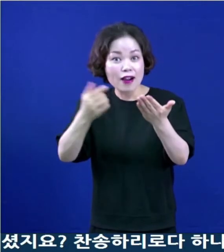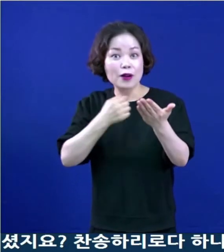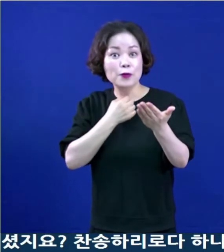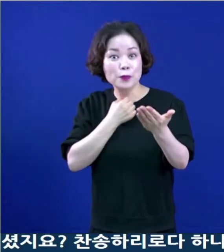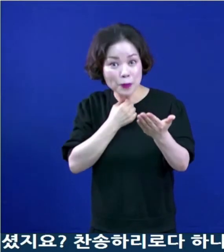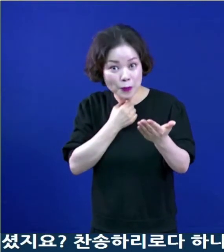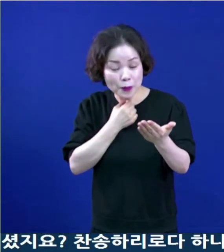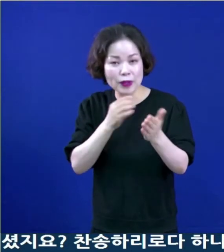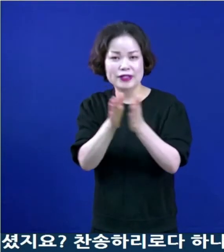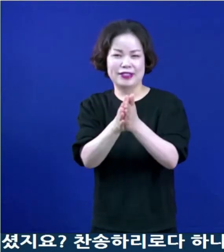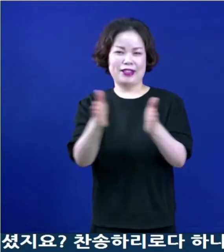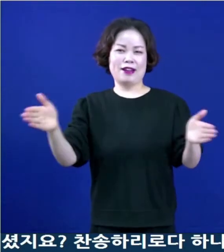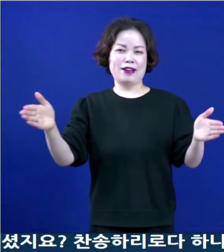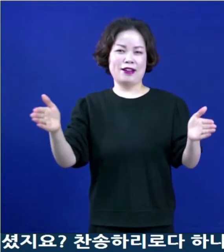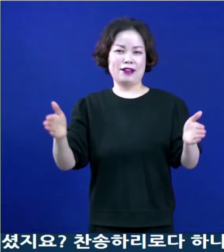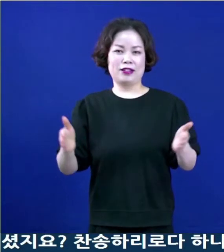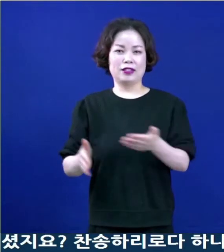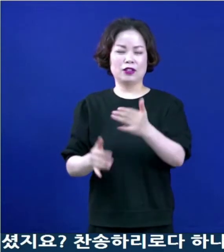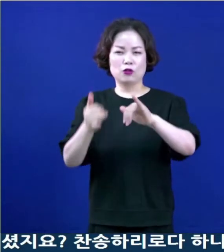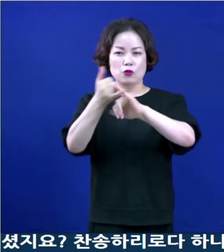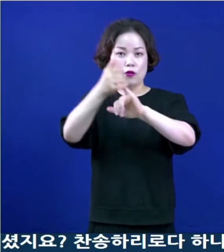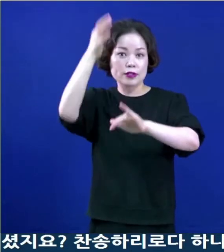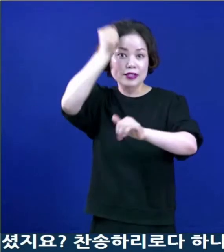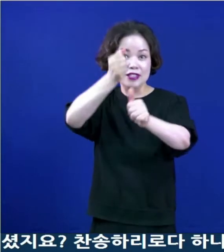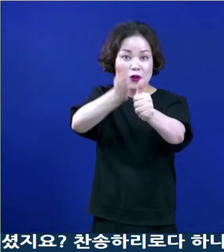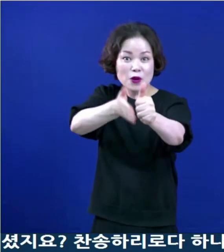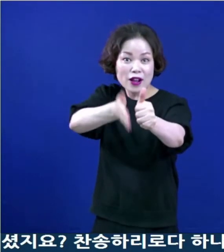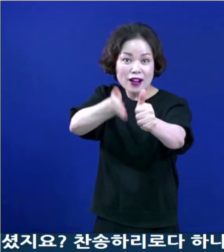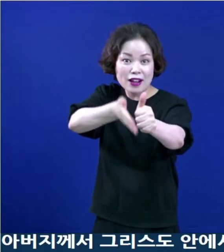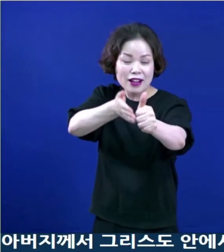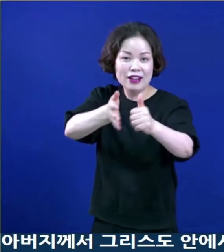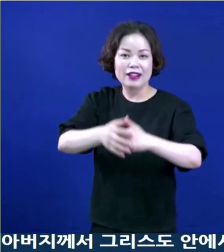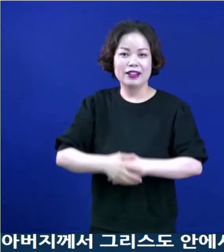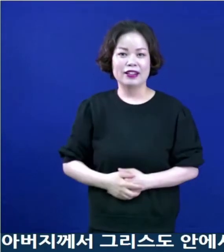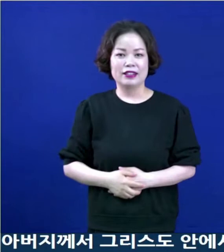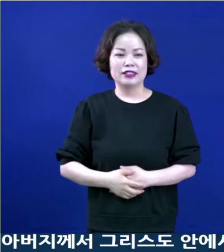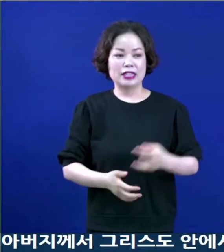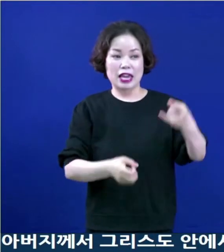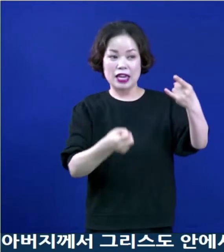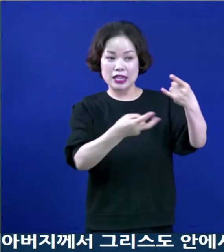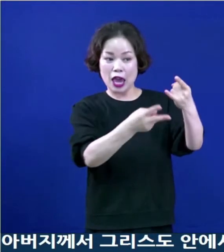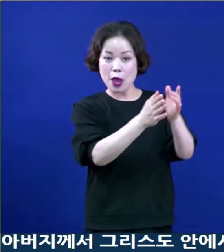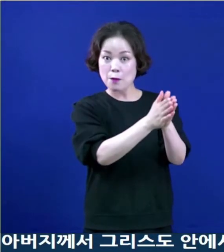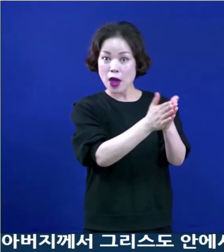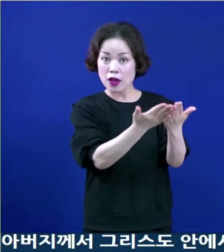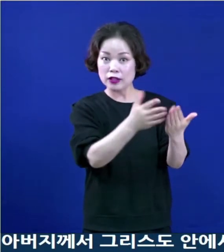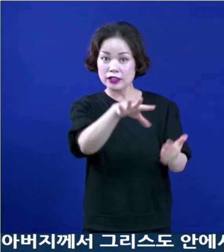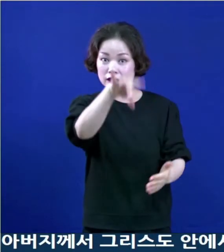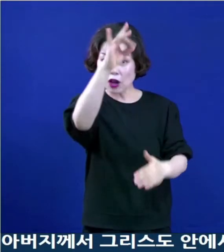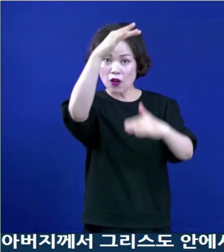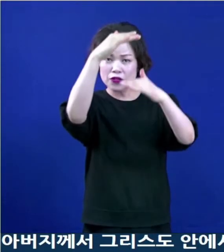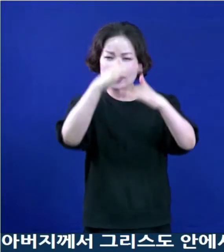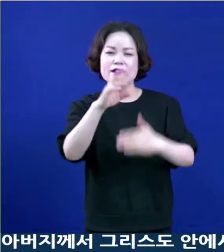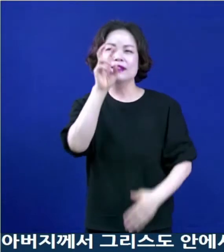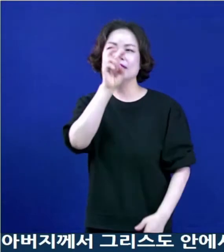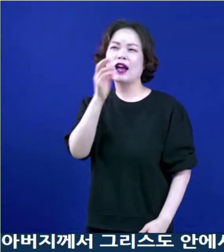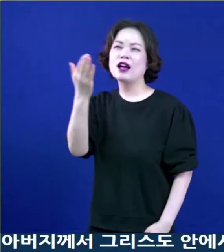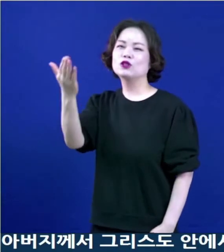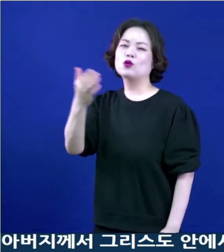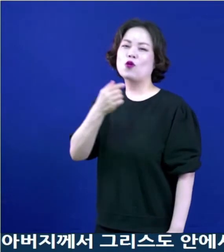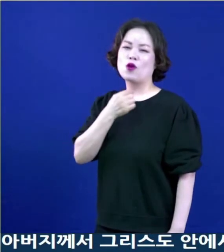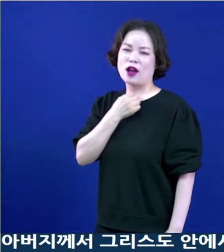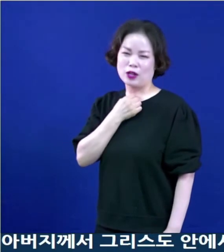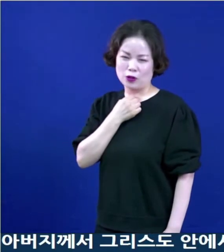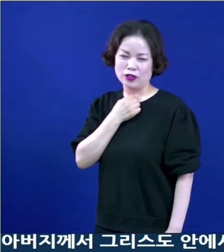찬송하리로다로 시작이 됩니다. 여러분 이것을 꼭 기억해 주시기를 부탁드립니다. 에베소서의 첫 내용은 찬송하리로다